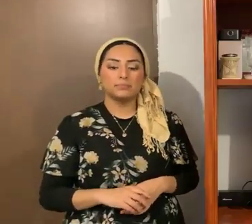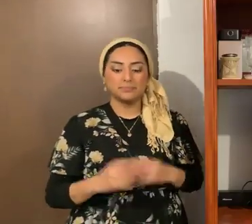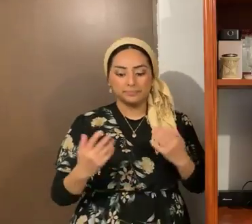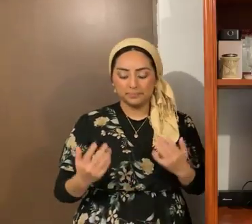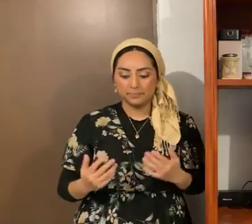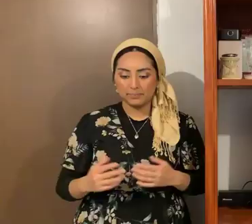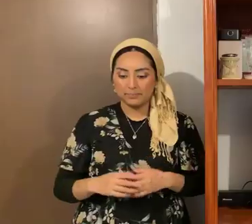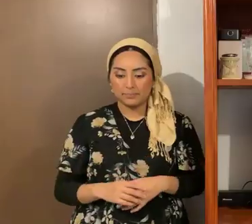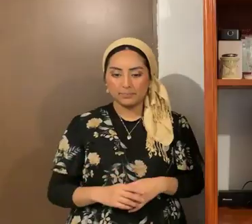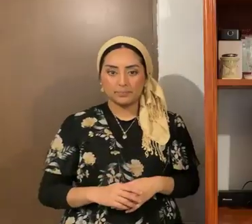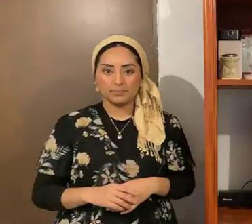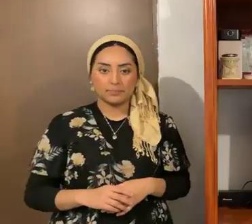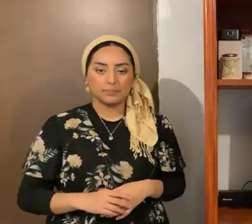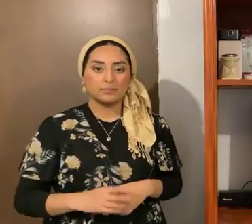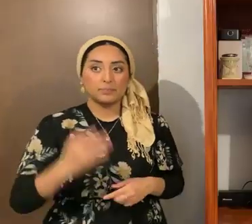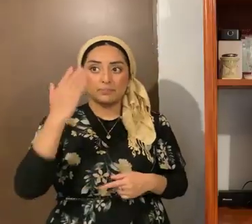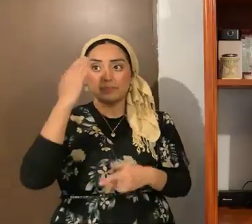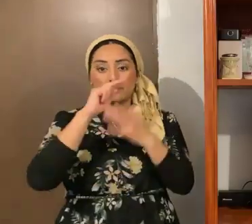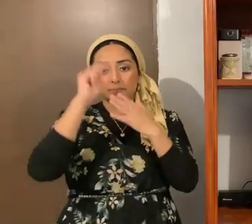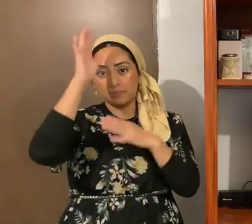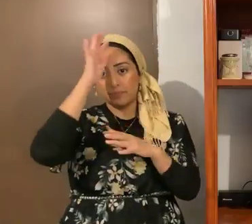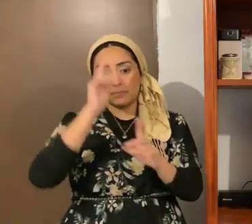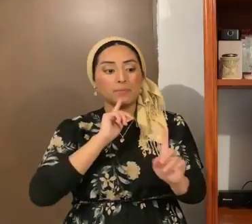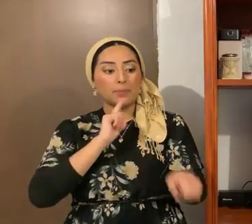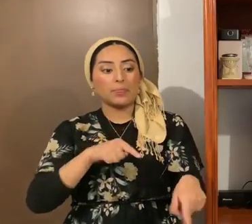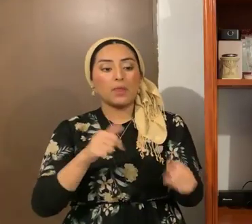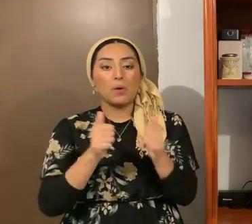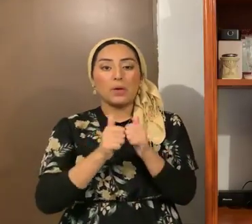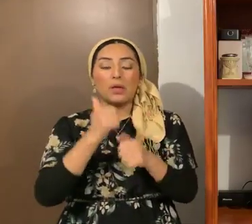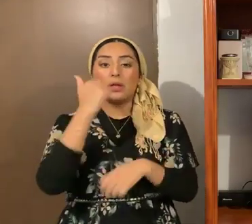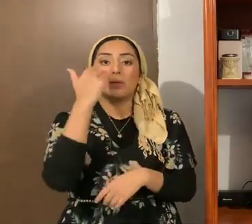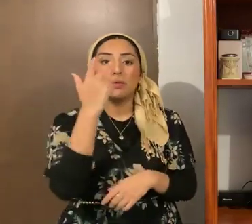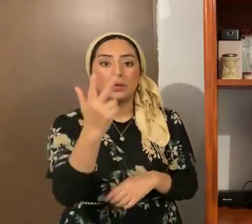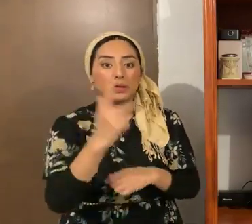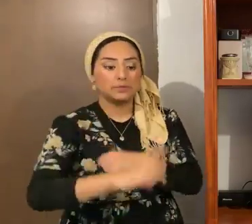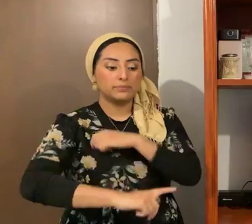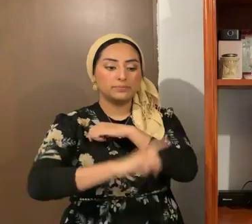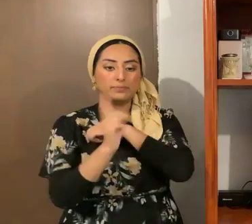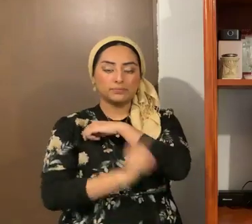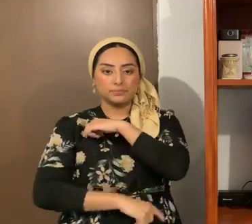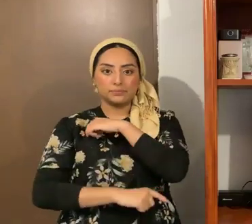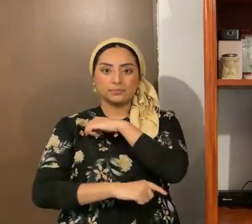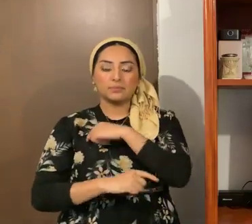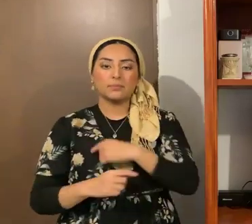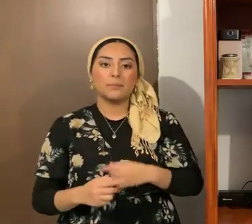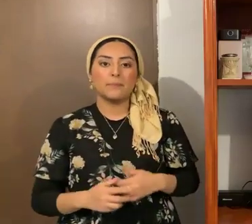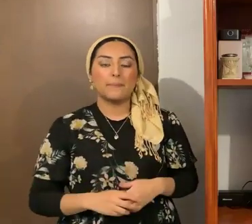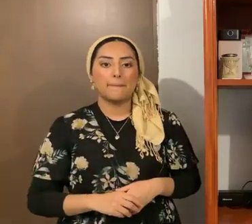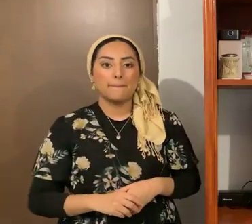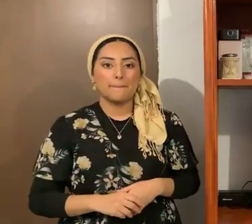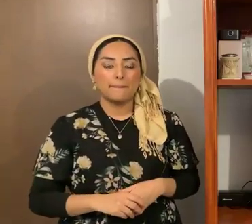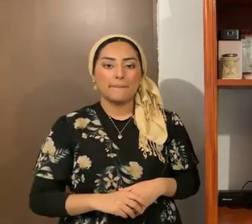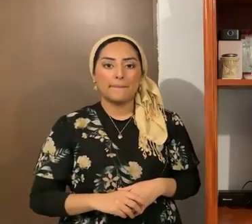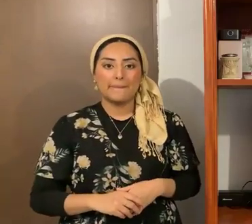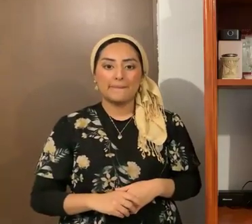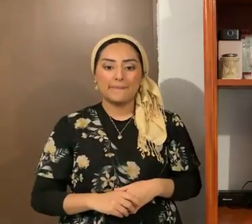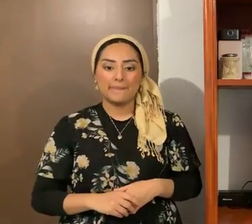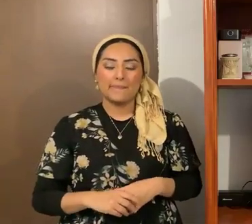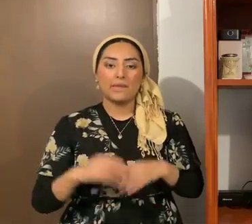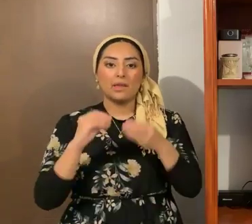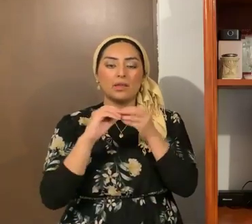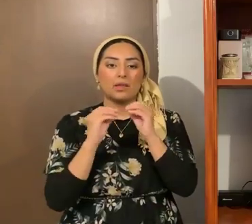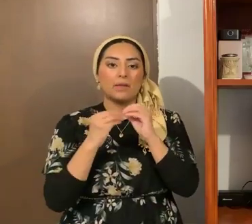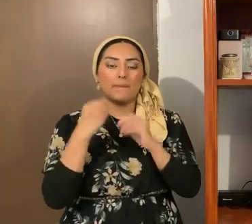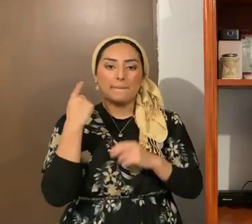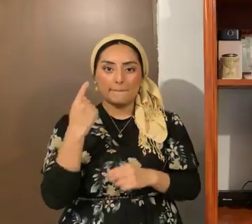Bueno, entonces el Eterno responde con 3 castigos. Con 3 castigos.